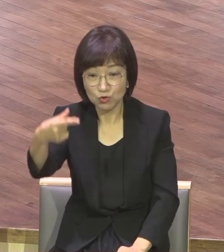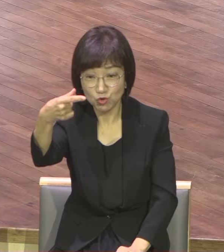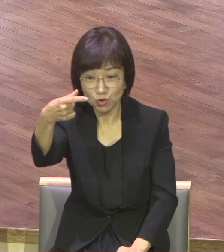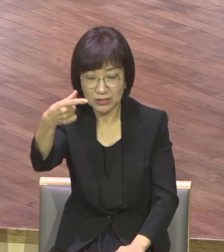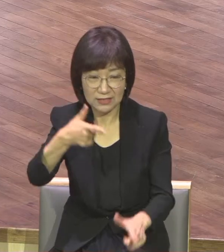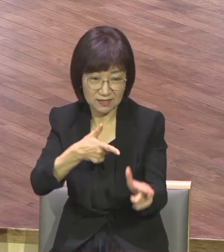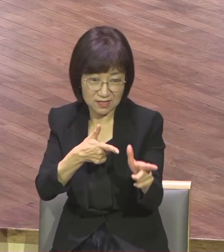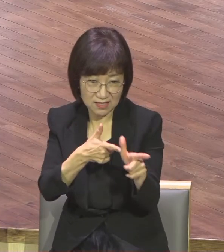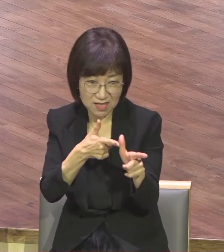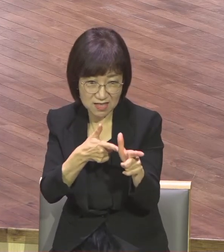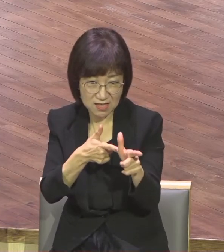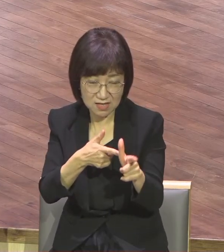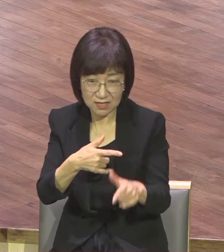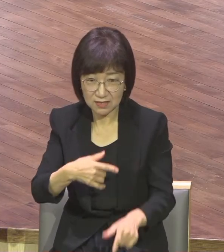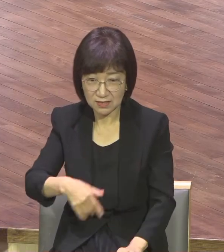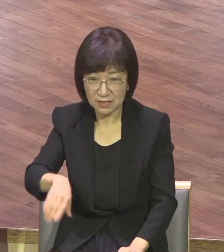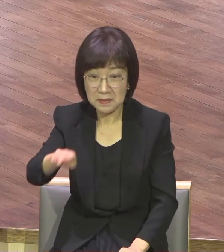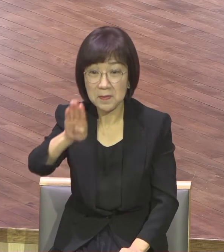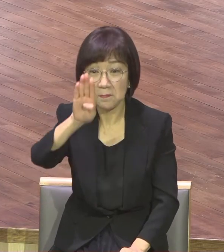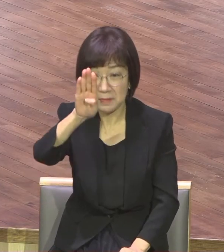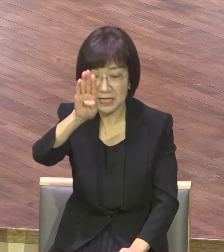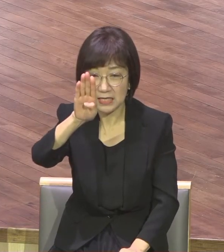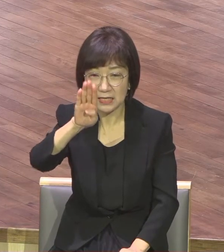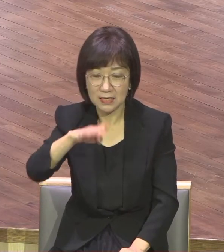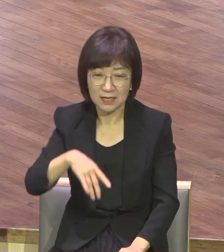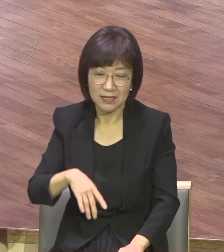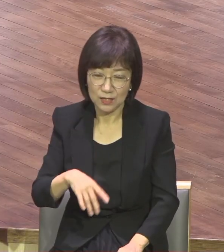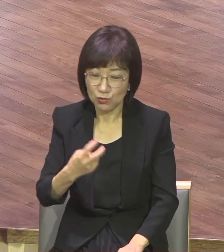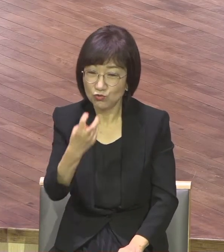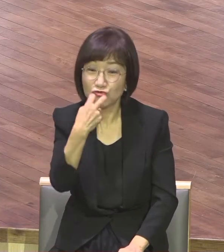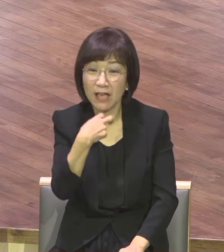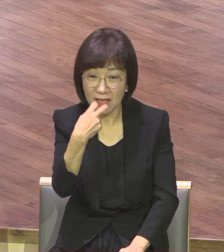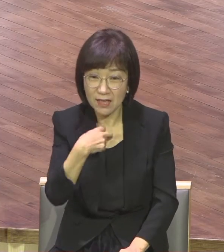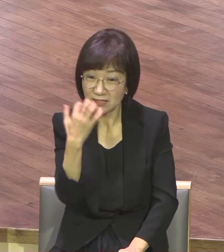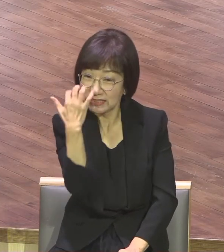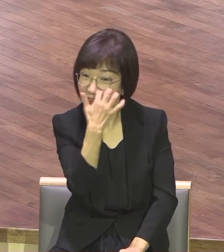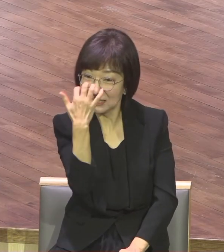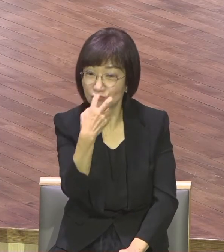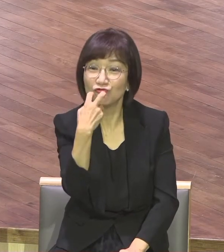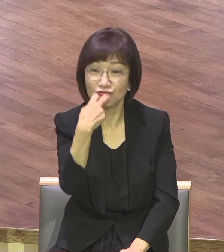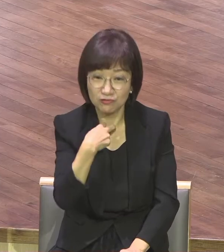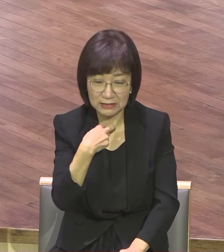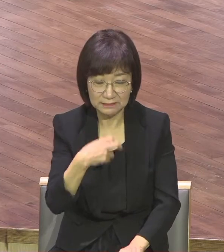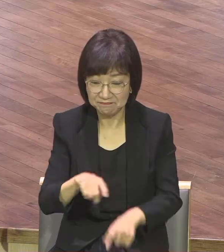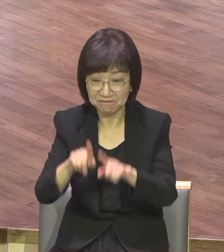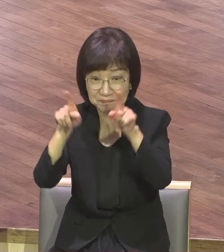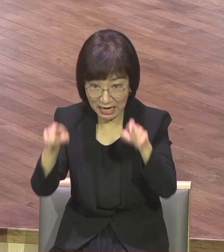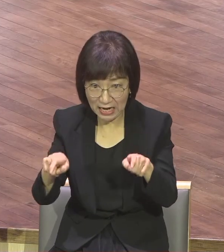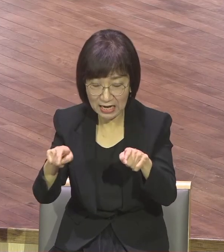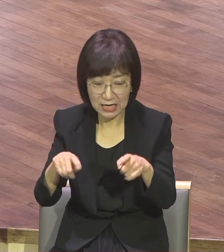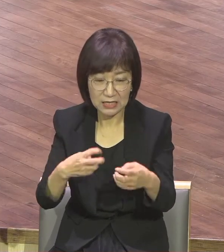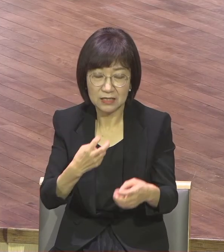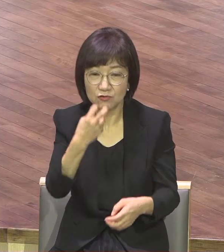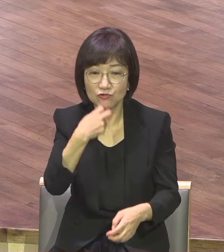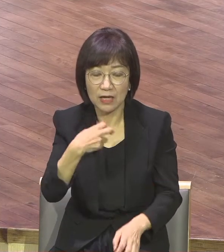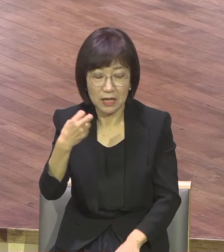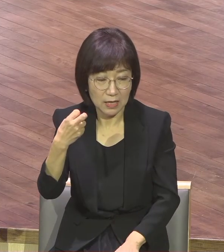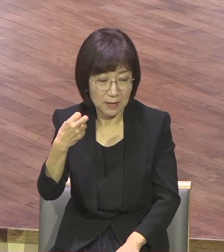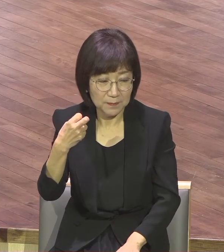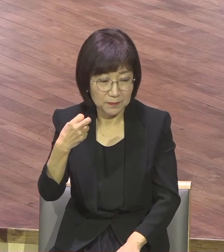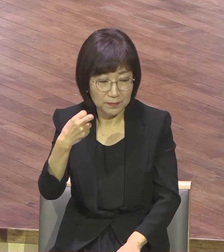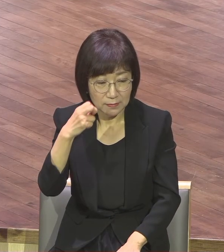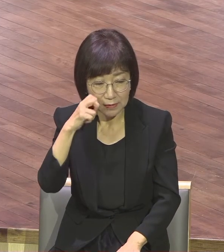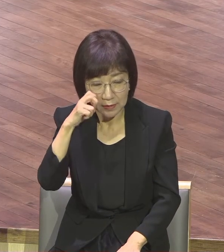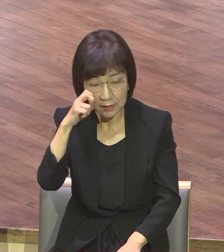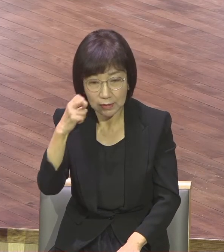레즈비안, G는 이 게이, 그 다음에 B는 이 바이섹슈얼, 그러니까